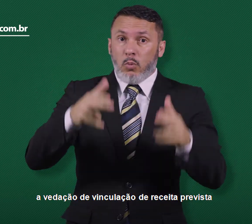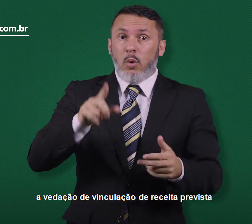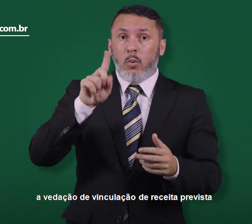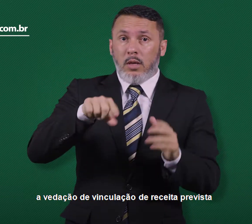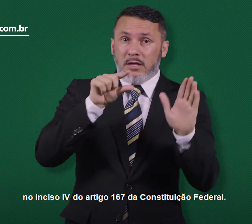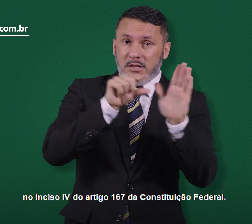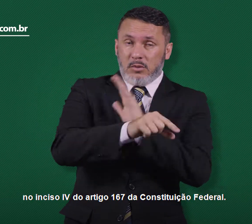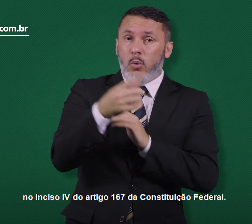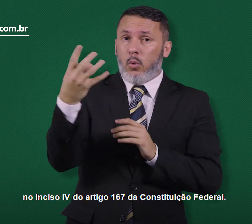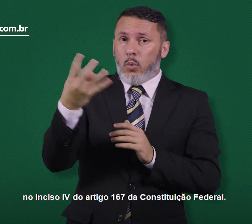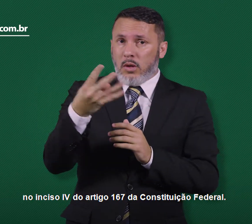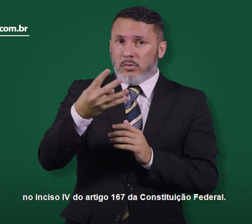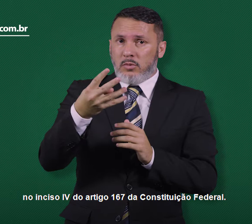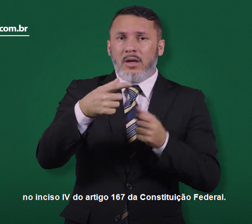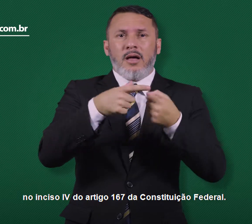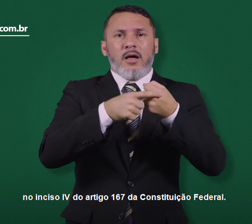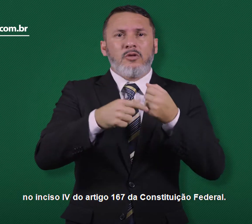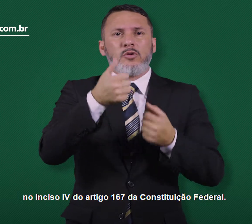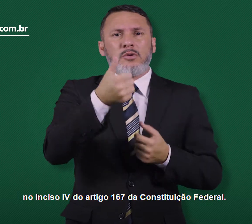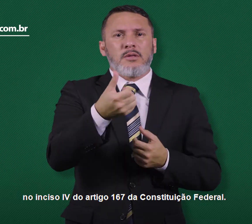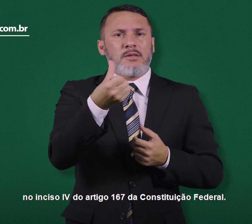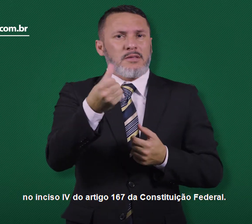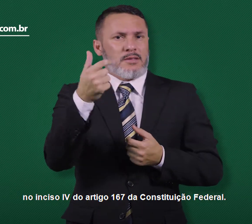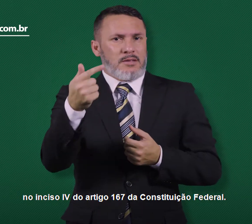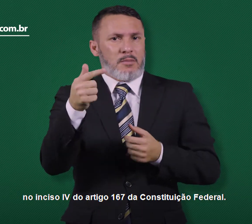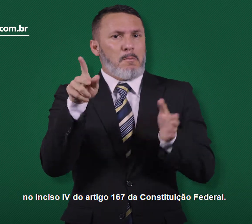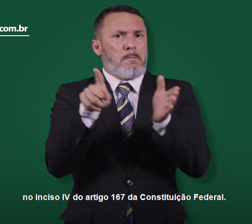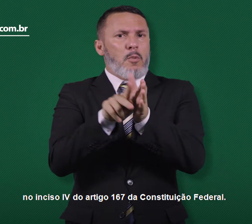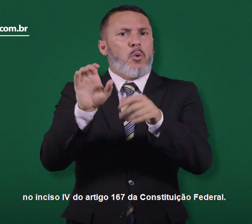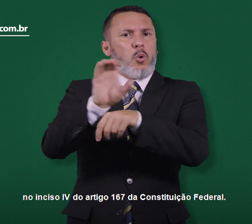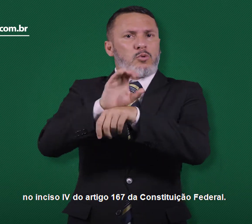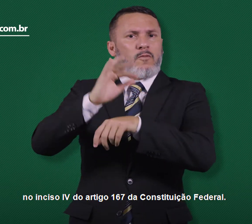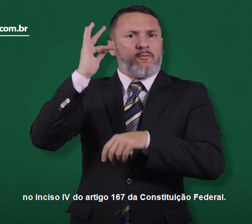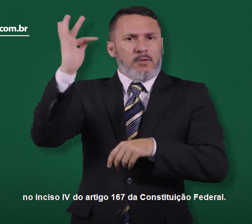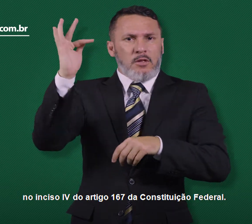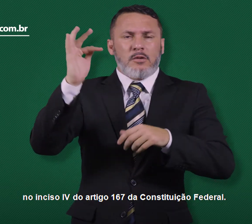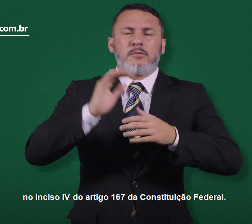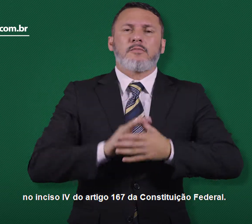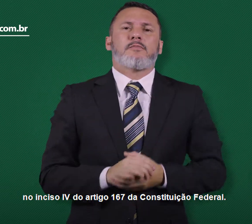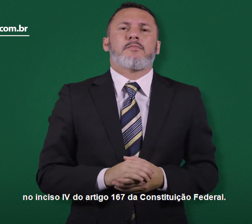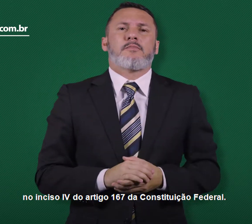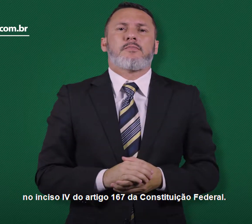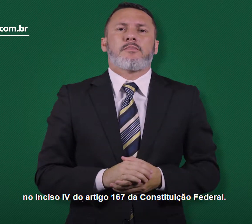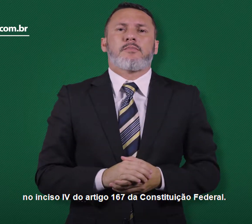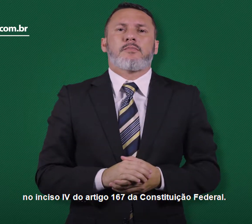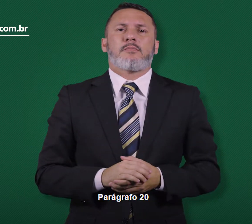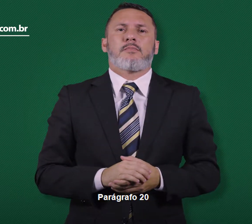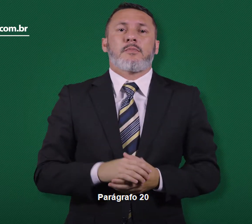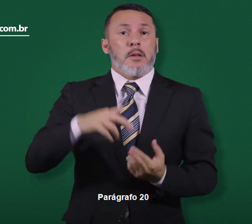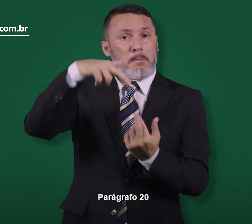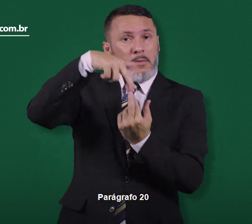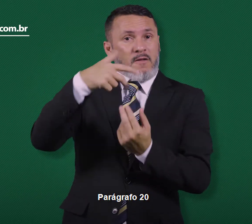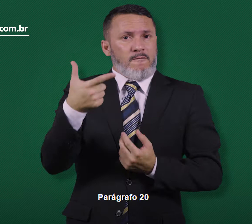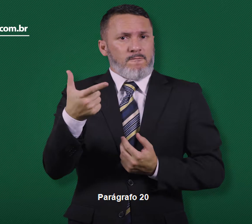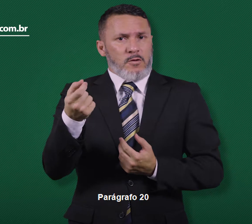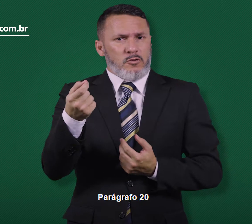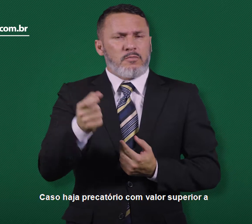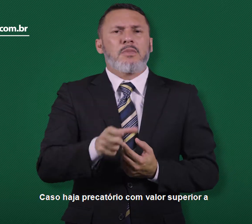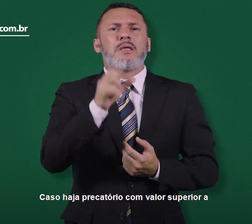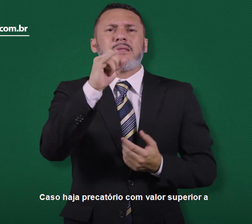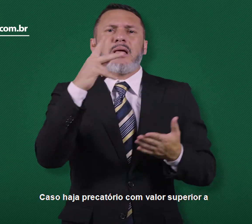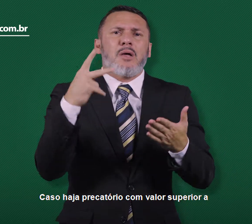receita prevista no inciso 4º do artigo 167 da Constituição Federal. Parágrafo